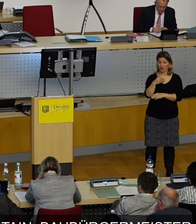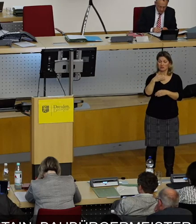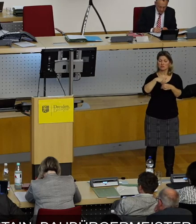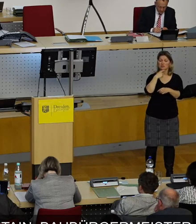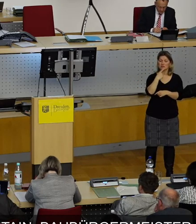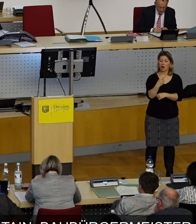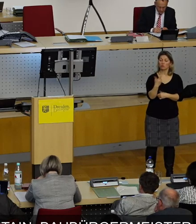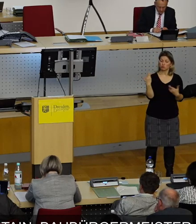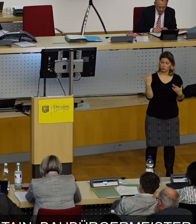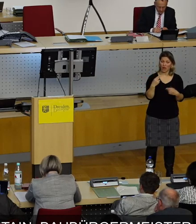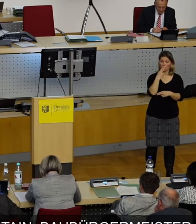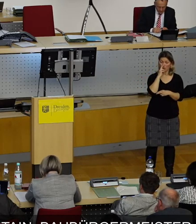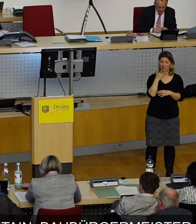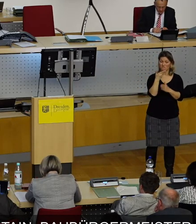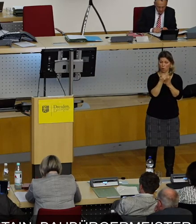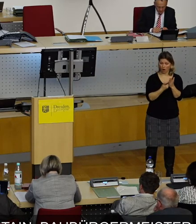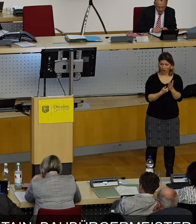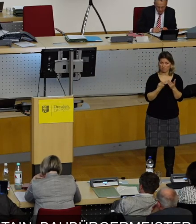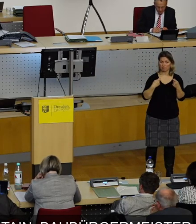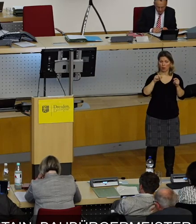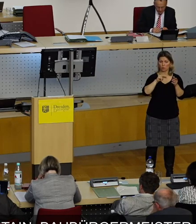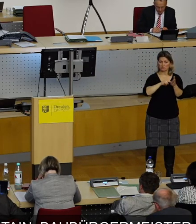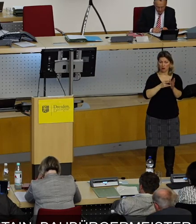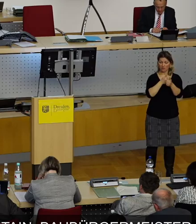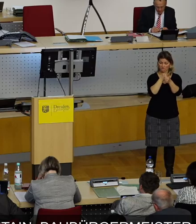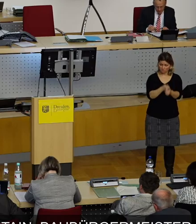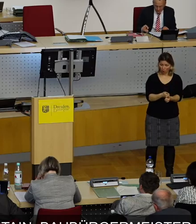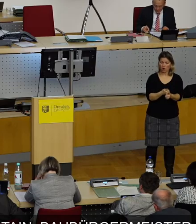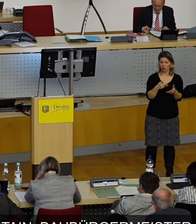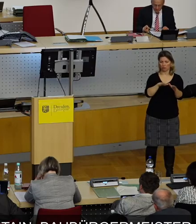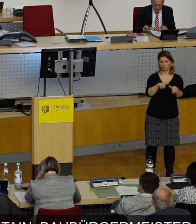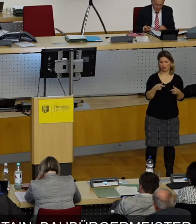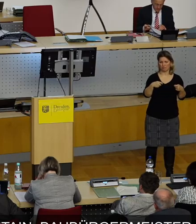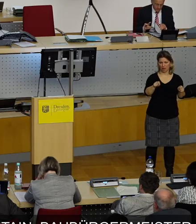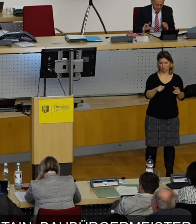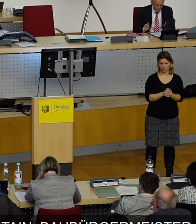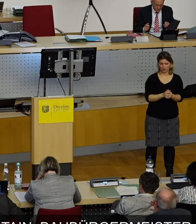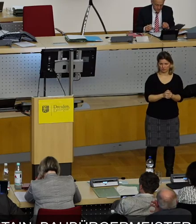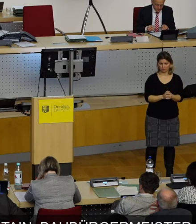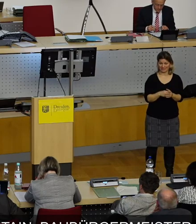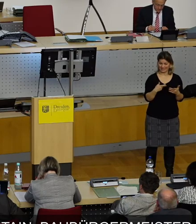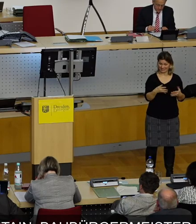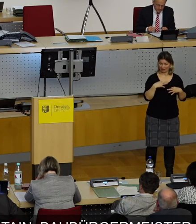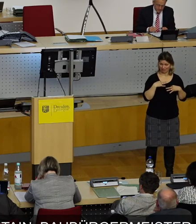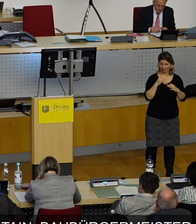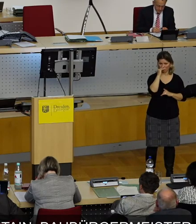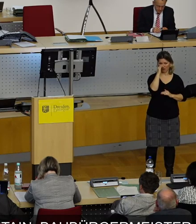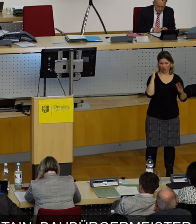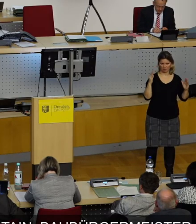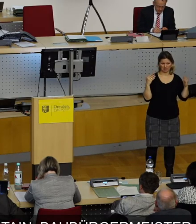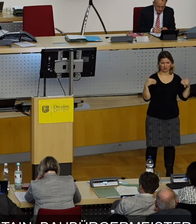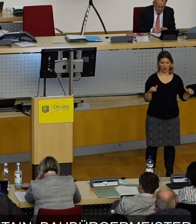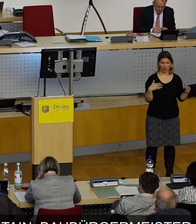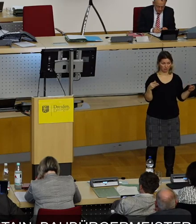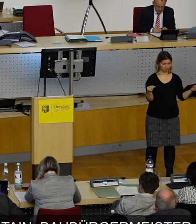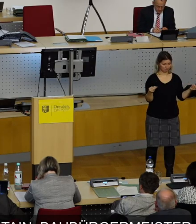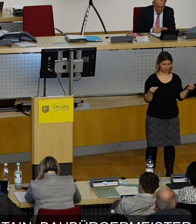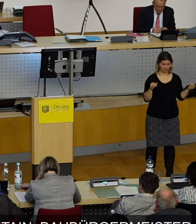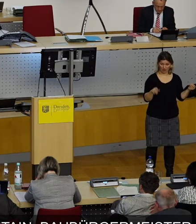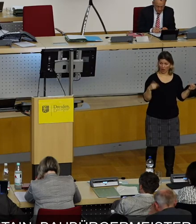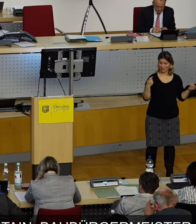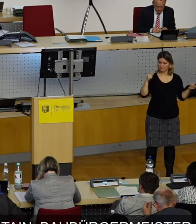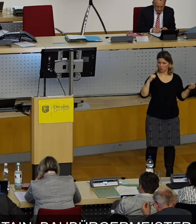die Vorgaben im Bebauungsplan eingehalten werden. Und innerhalb dieses Rahmens können wir die Bauträger beraten. Wir